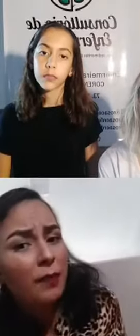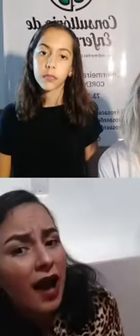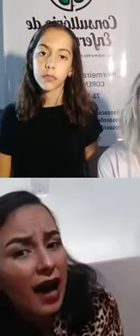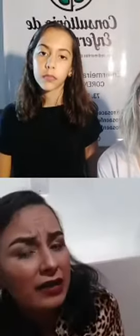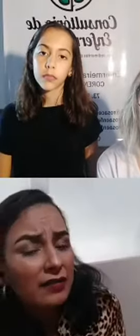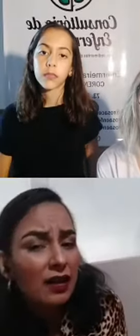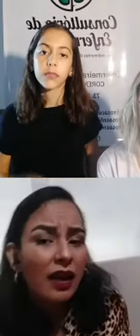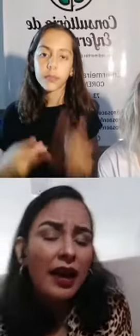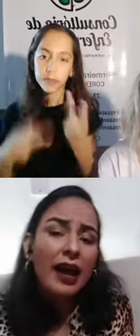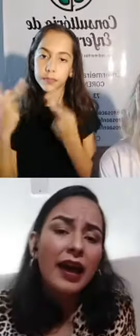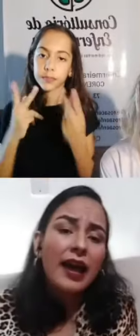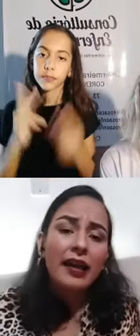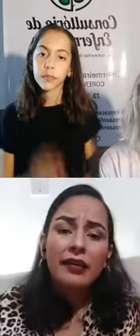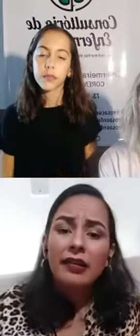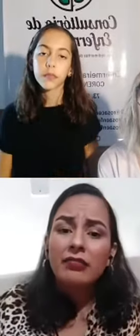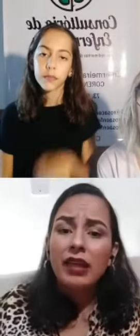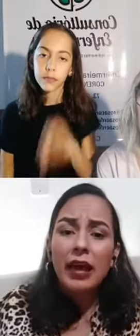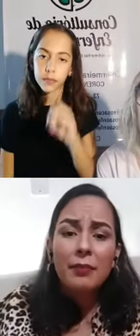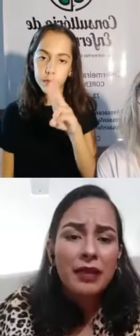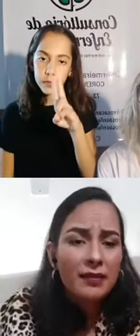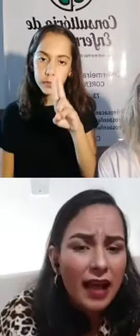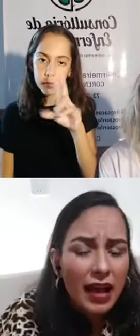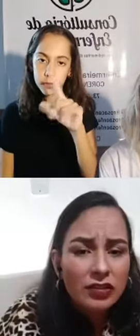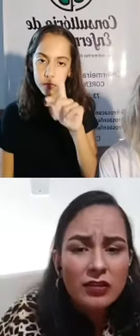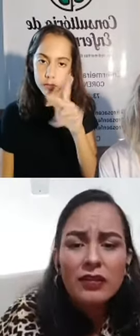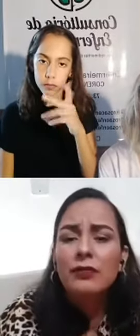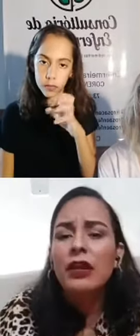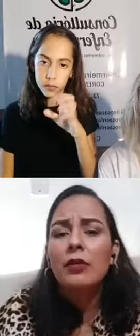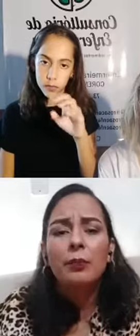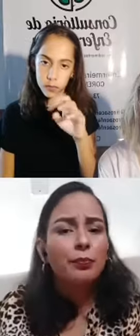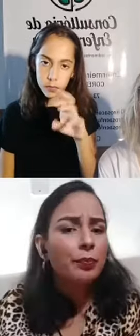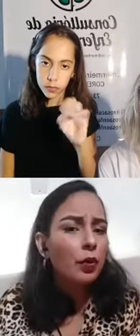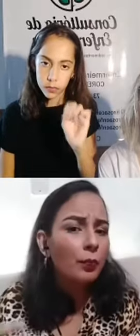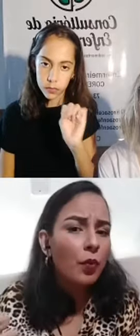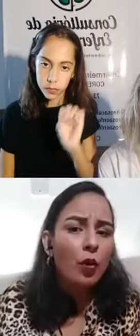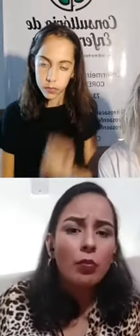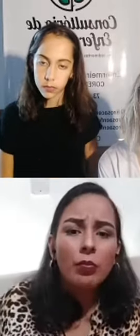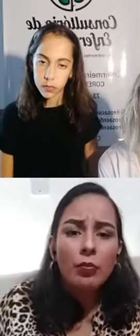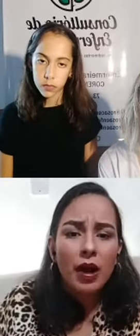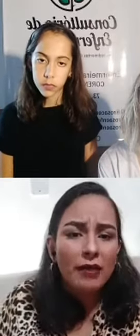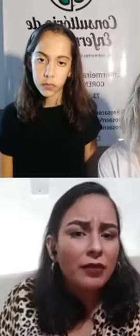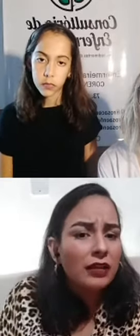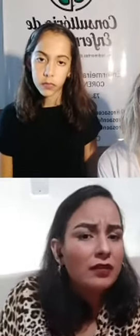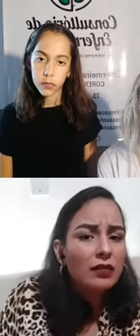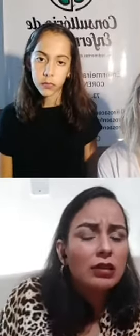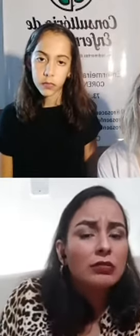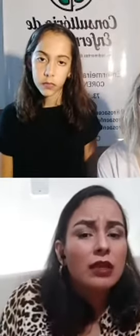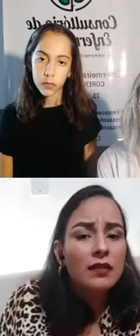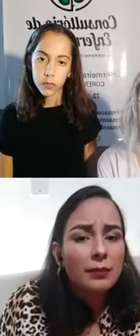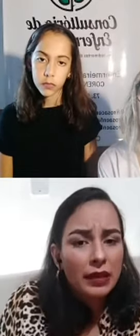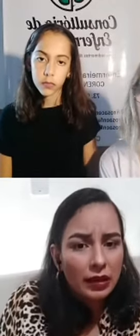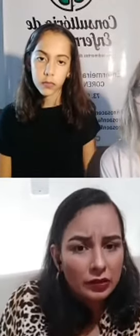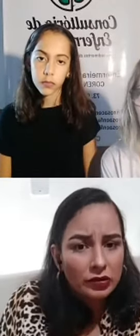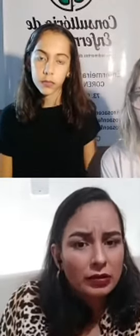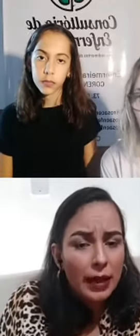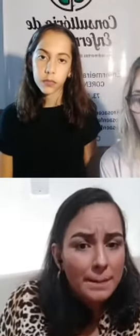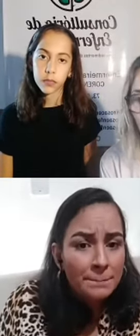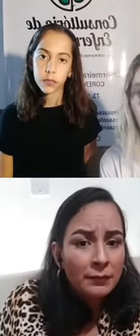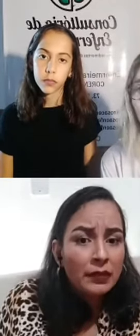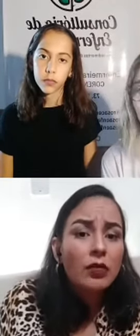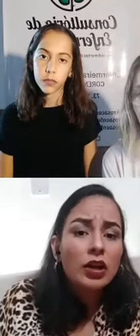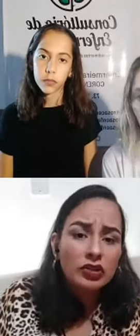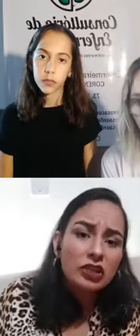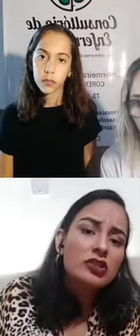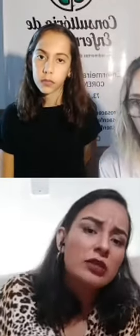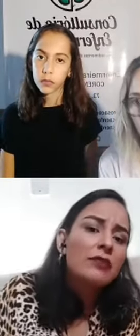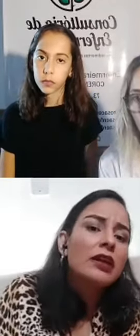esses pais, ler mensagens que venham propor uma reflexão dentro desse ambiente, né?